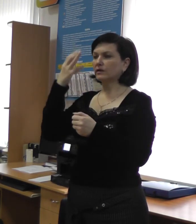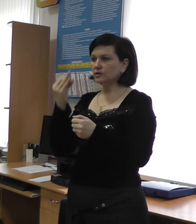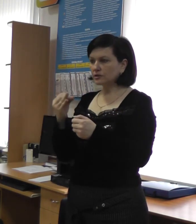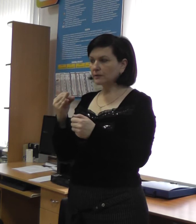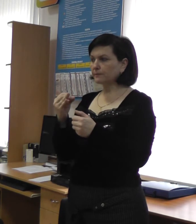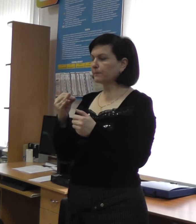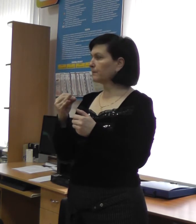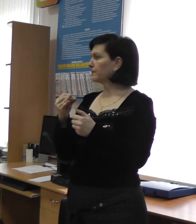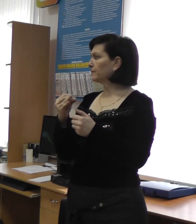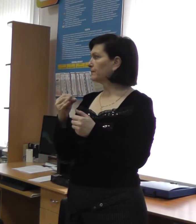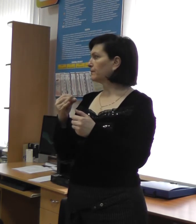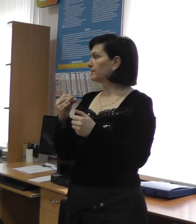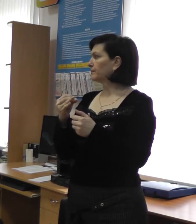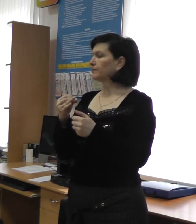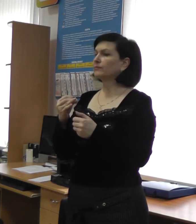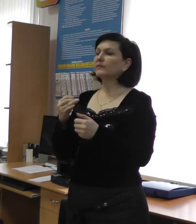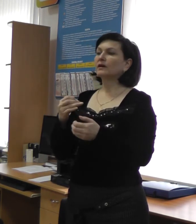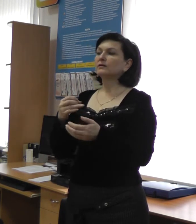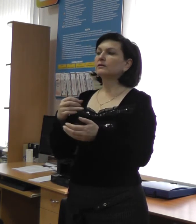проблема отмены виз.